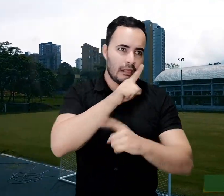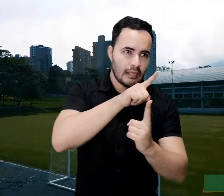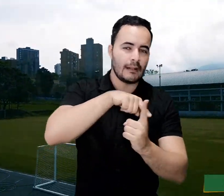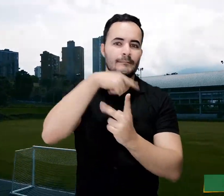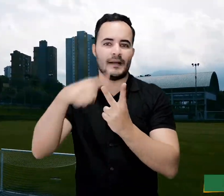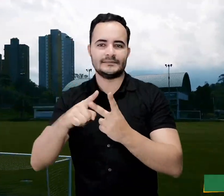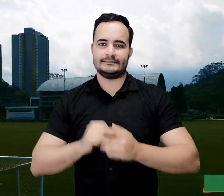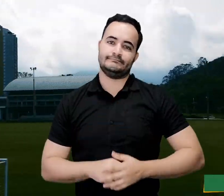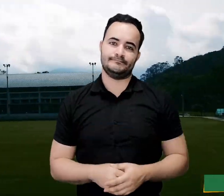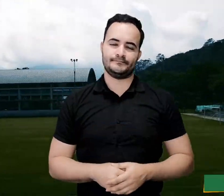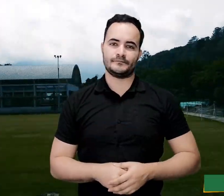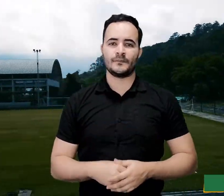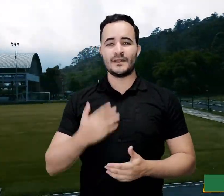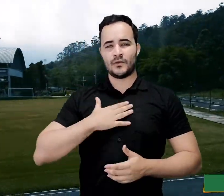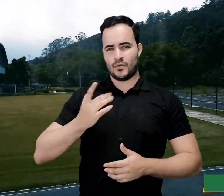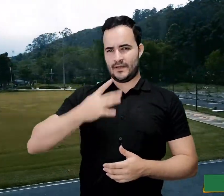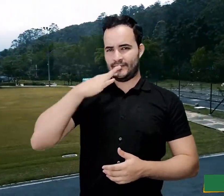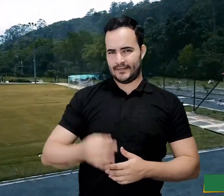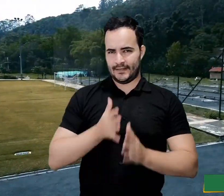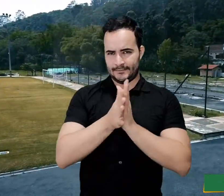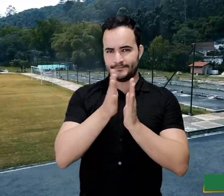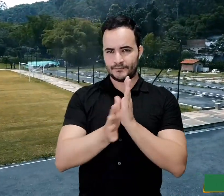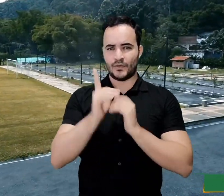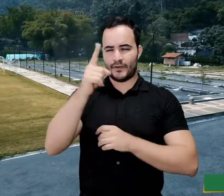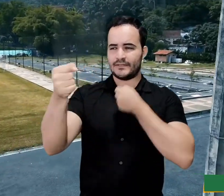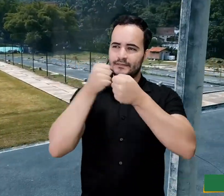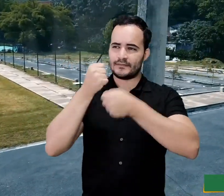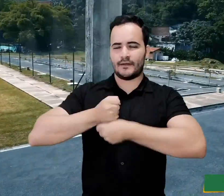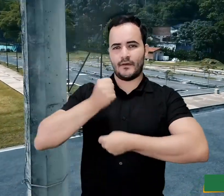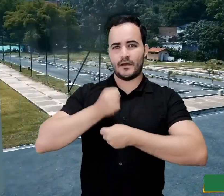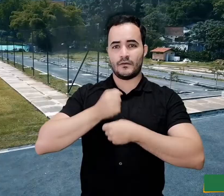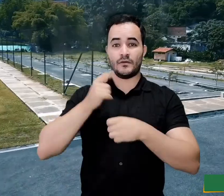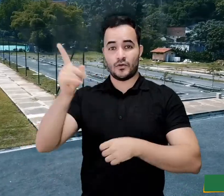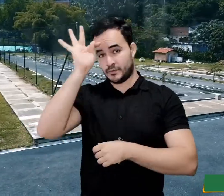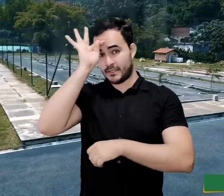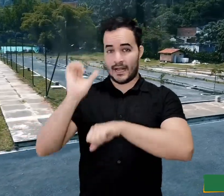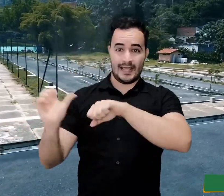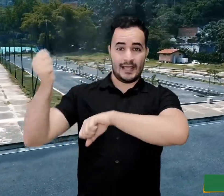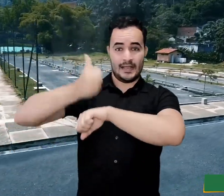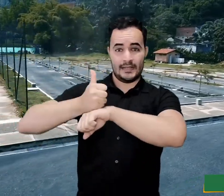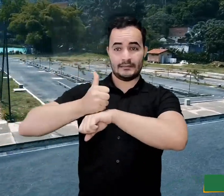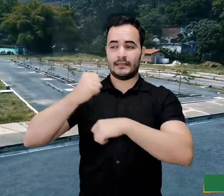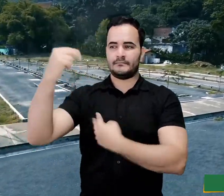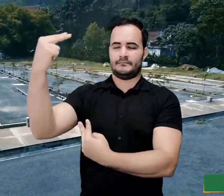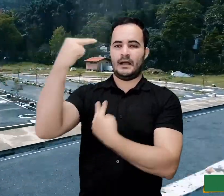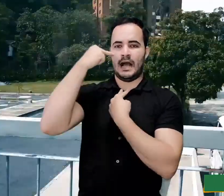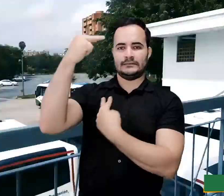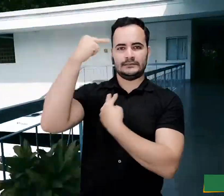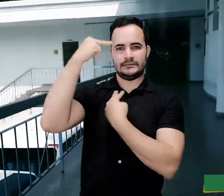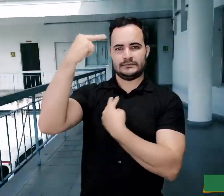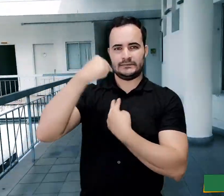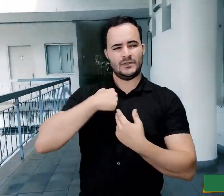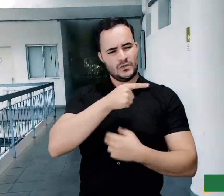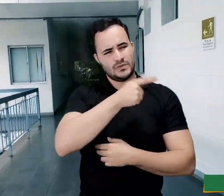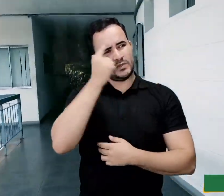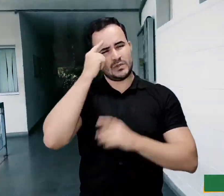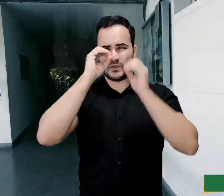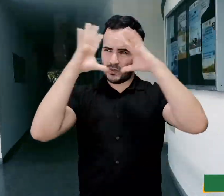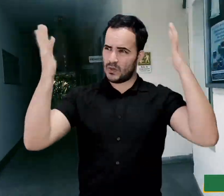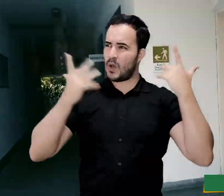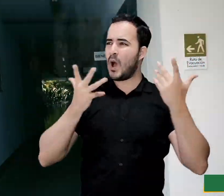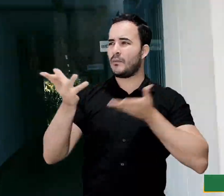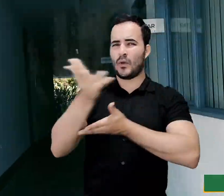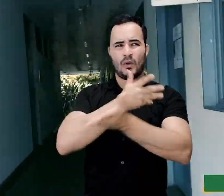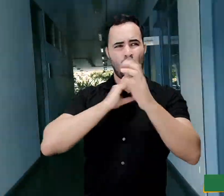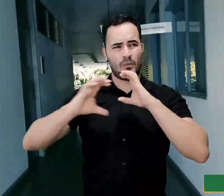Mi anécdota es, una vez fui a entrevista laboral donde el gerente del hospital se preocupaba más por cómo me iba a comunicar con las